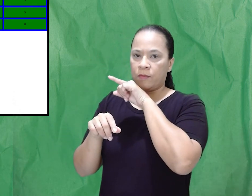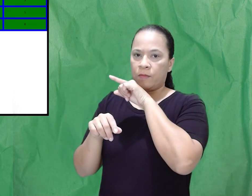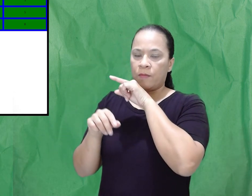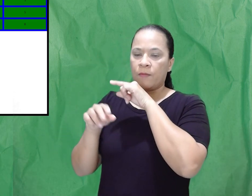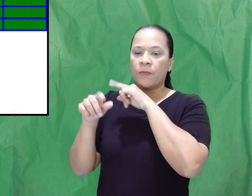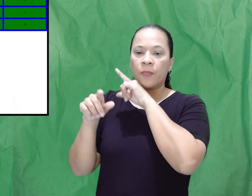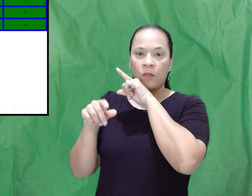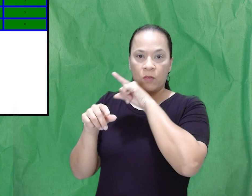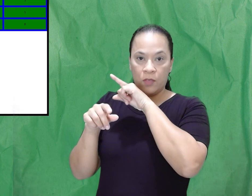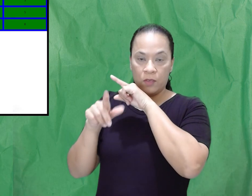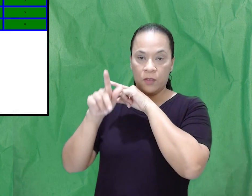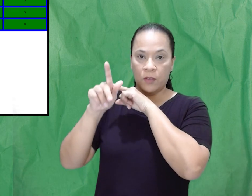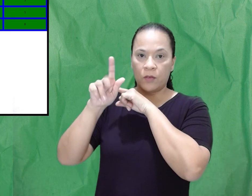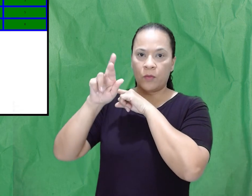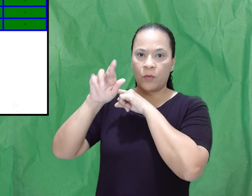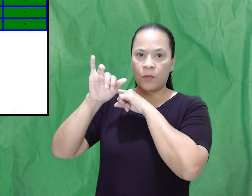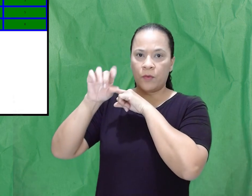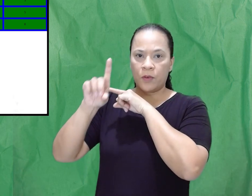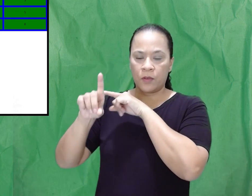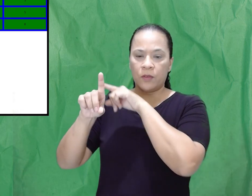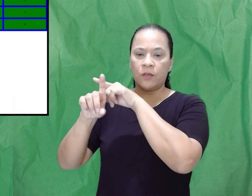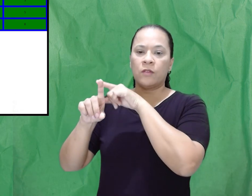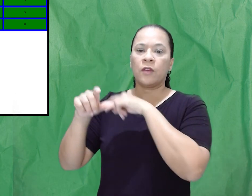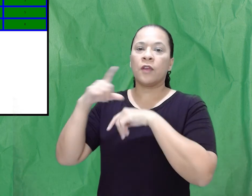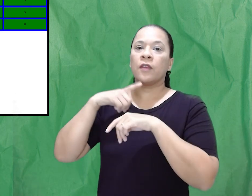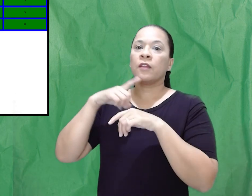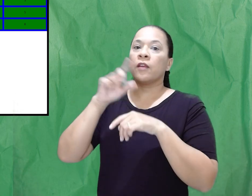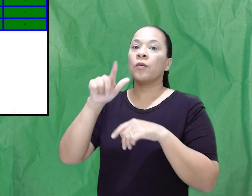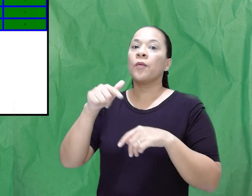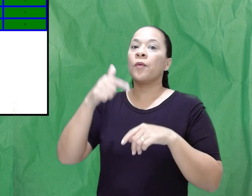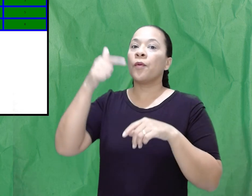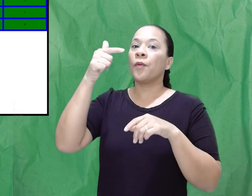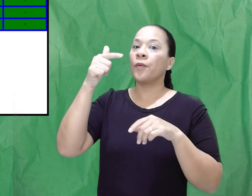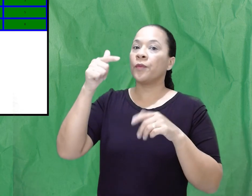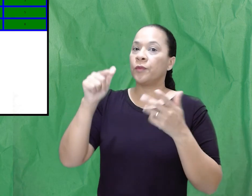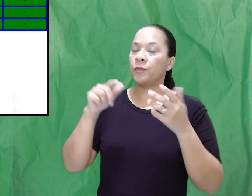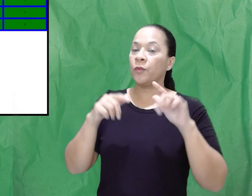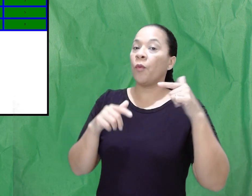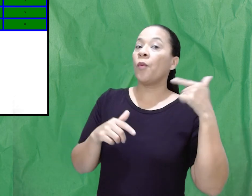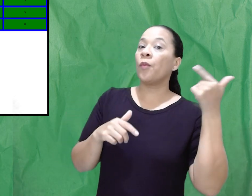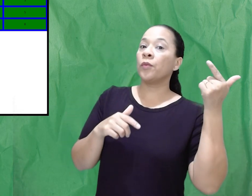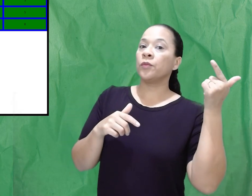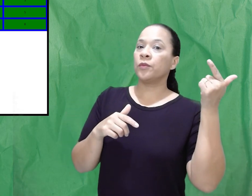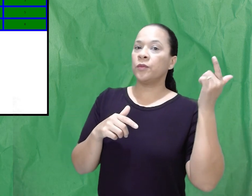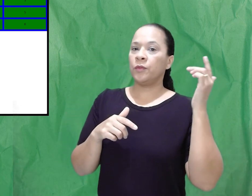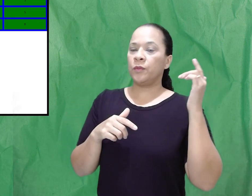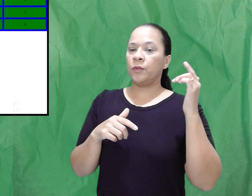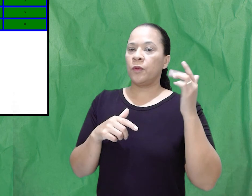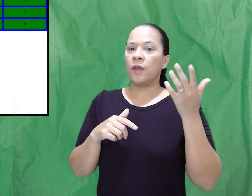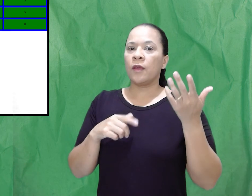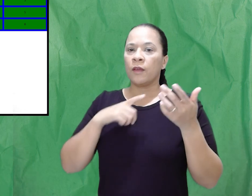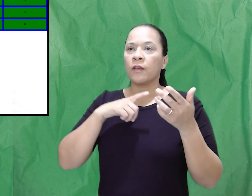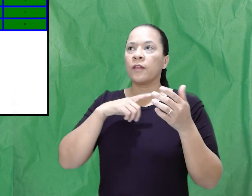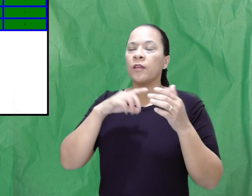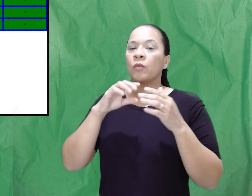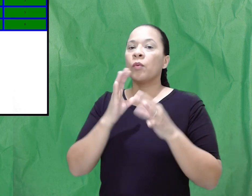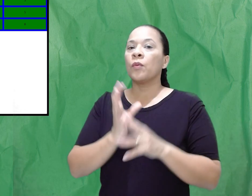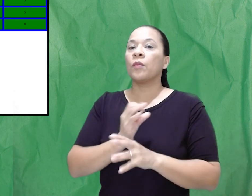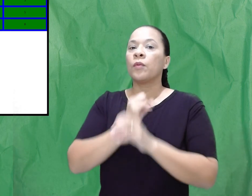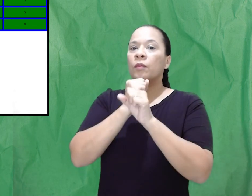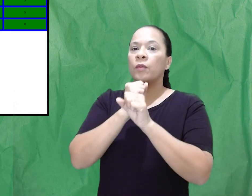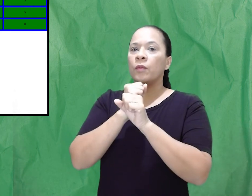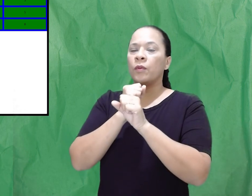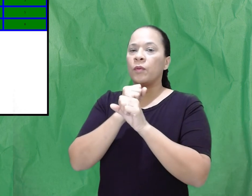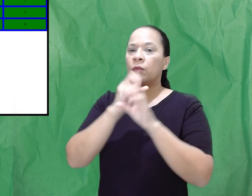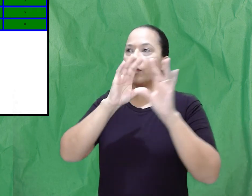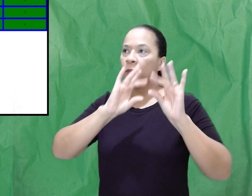o grid, eu tenho esse outro comando que é de grid template, onde eu estou definindo o número, o número de colunas que vai ter